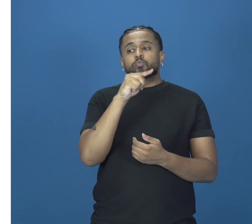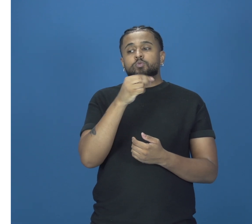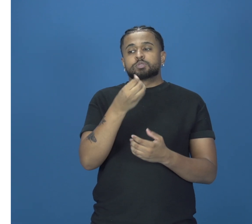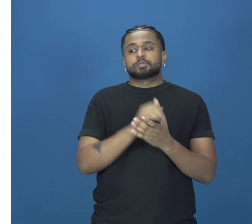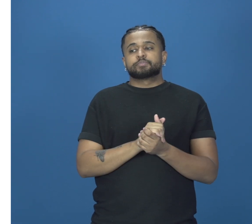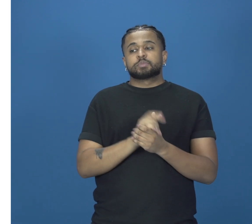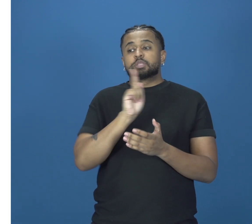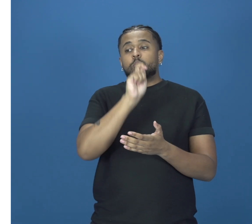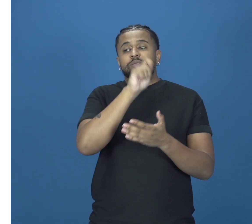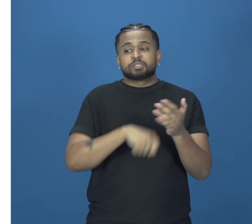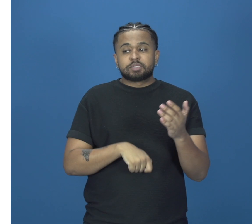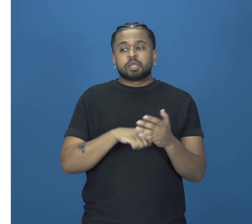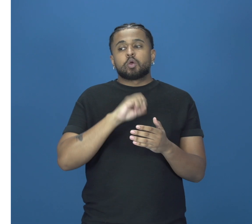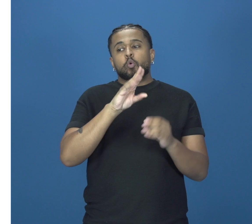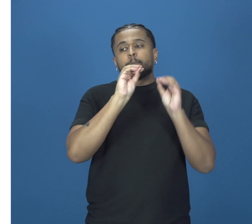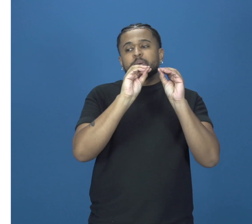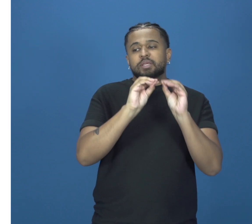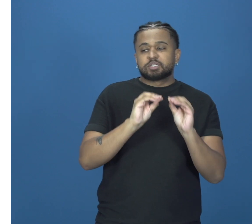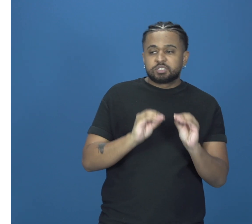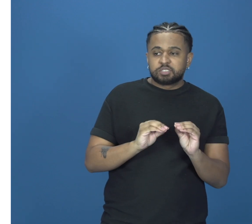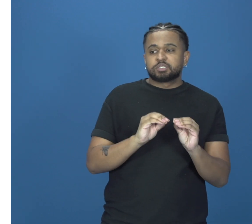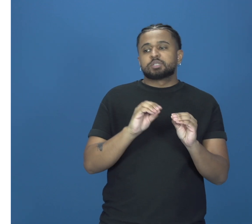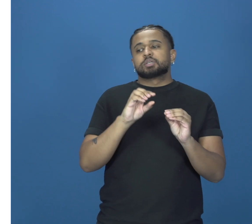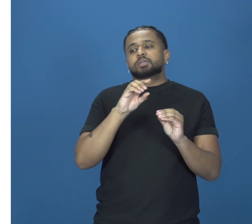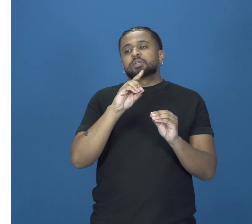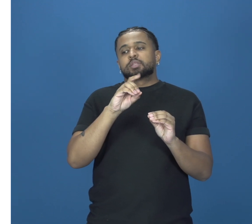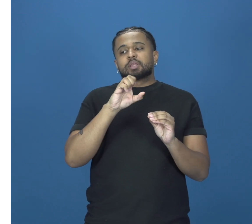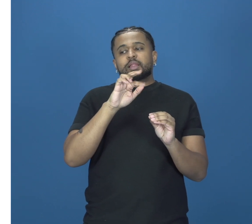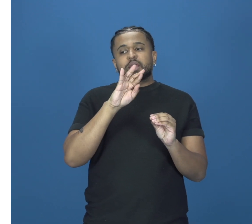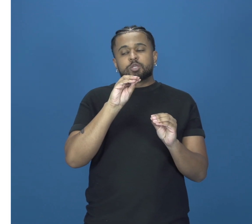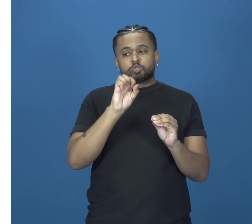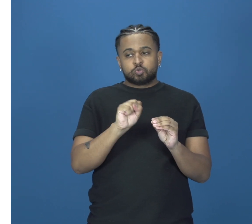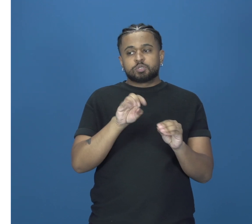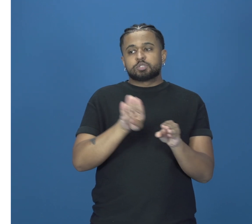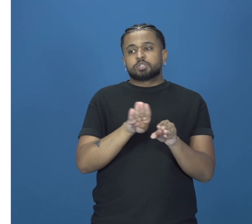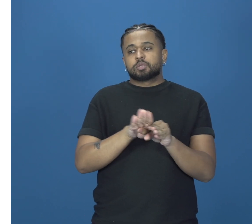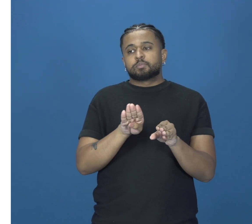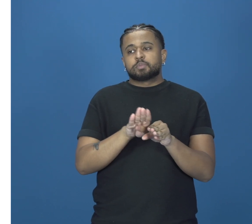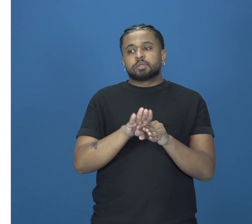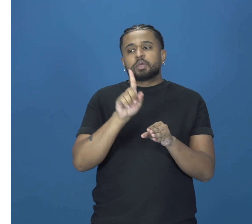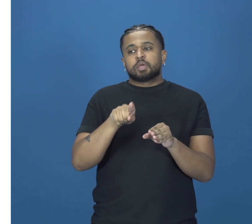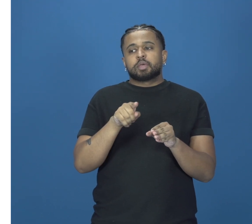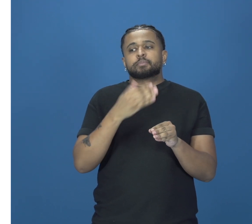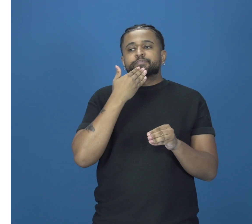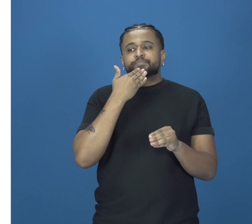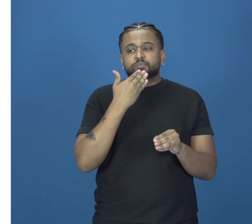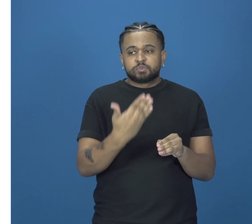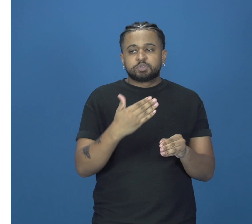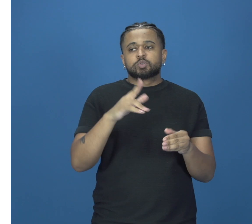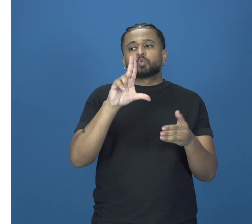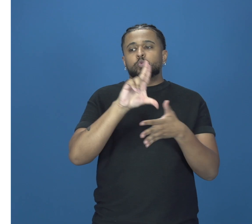10.2.6. Não assinar e ou preencher eventuais declarações e formulários que venham a ser solicitados